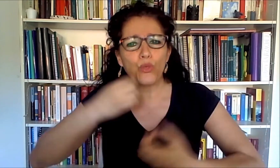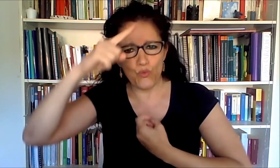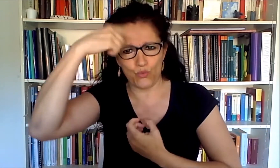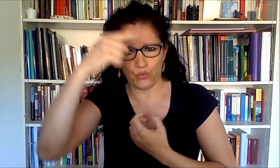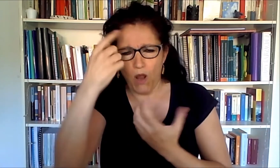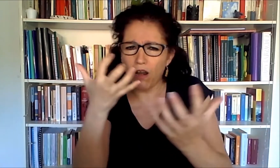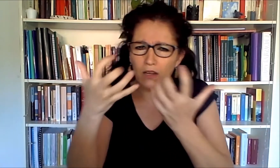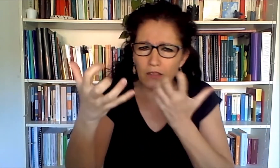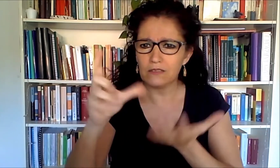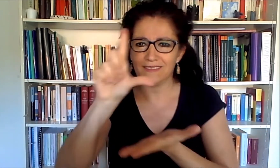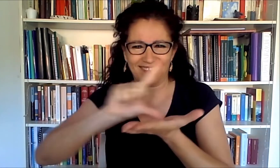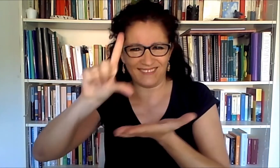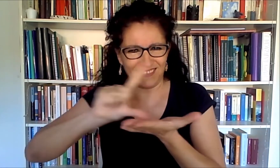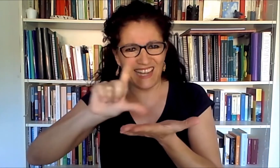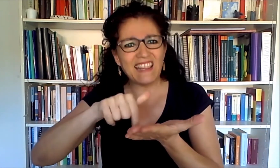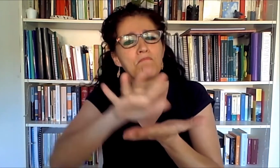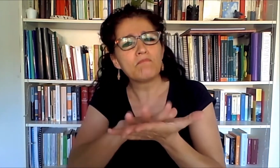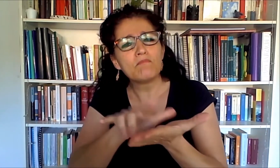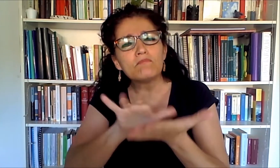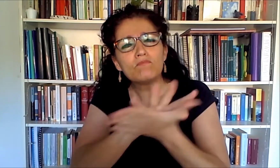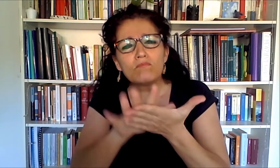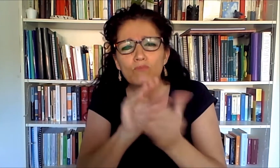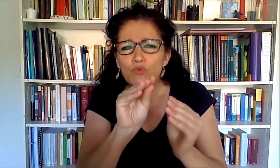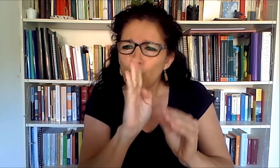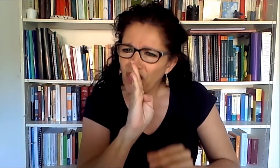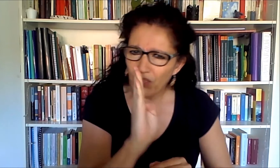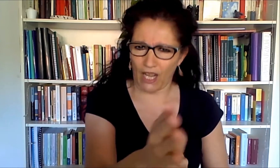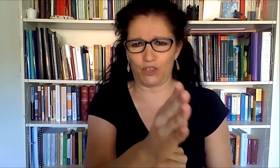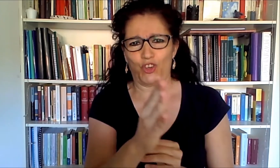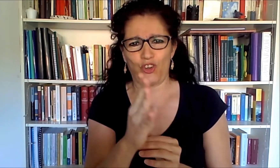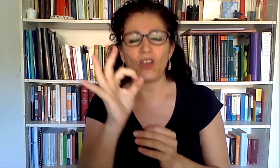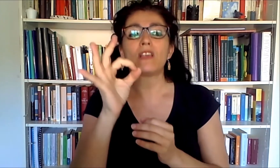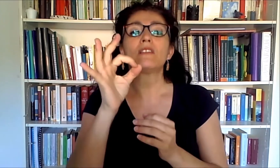así como una mayor presencia de artistas y profesionales sordos y sordociegos.